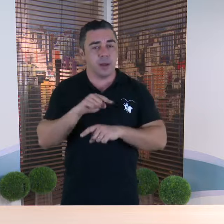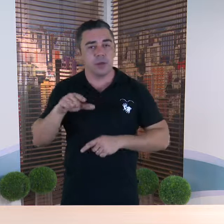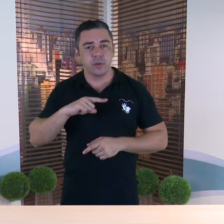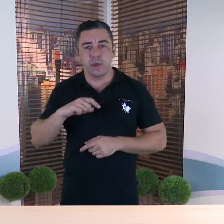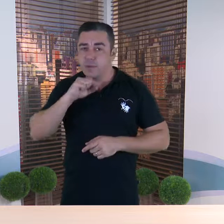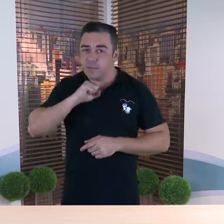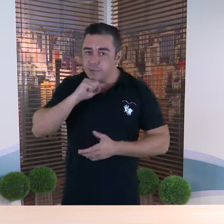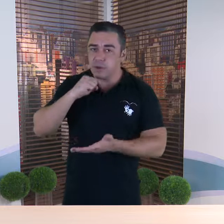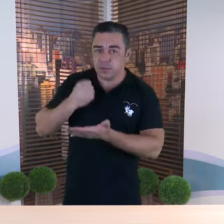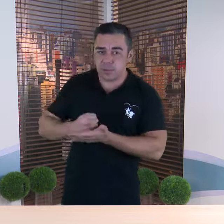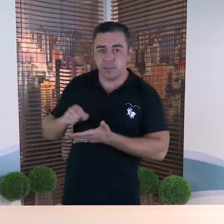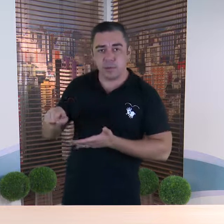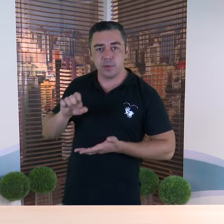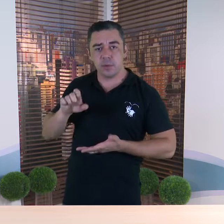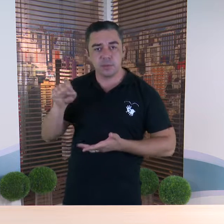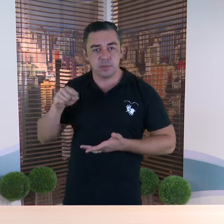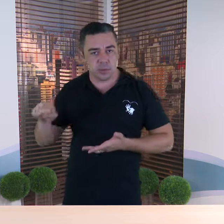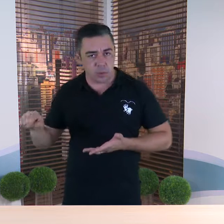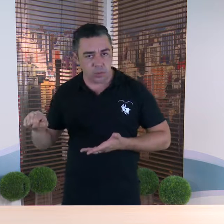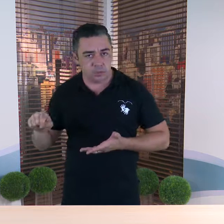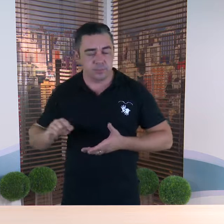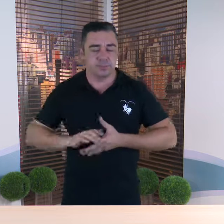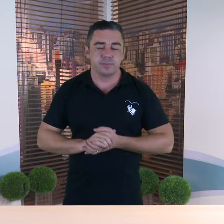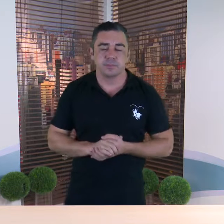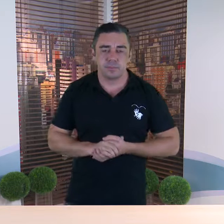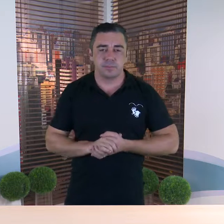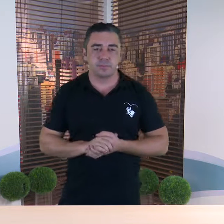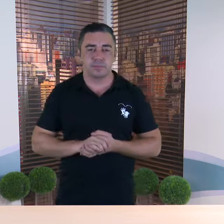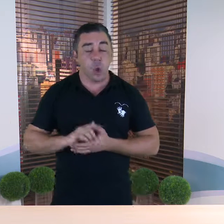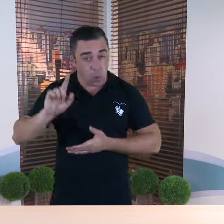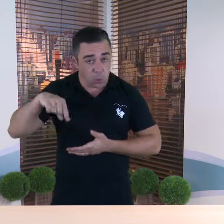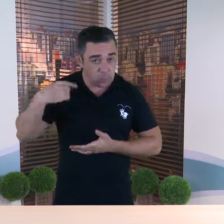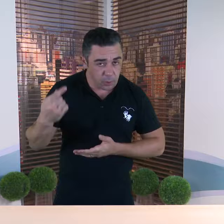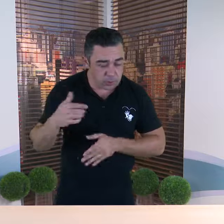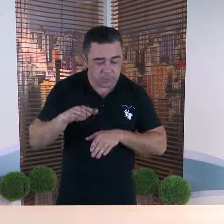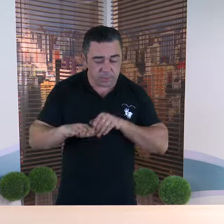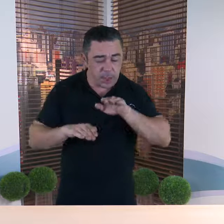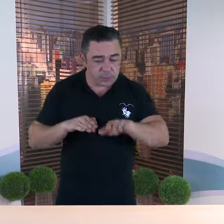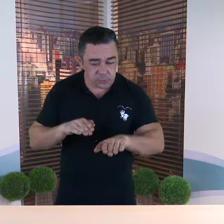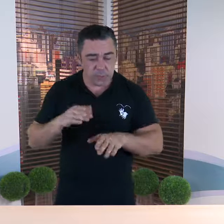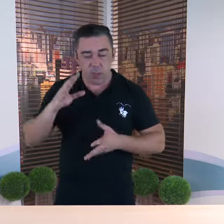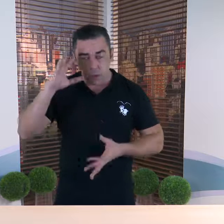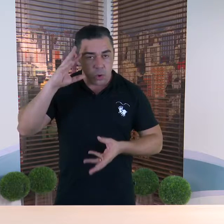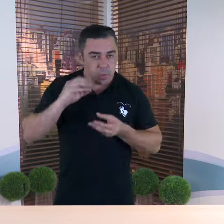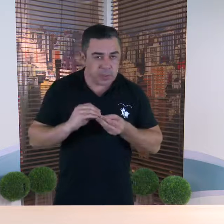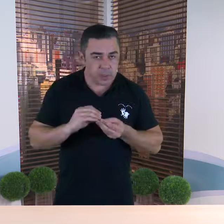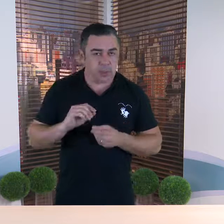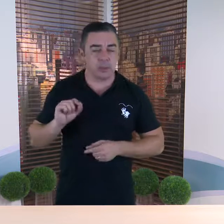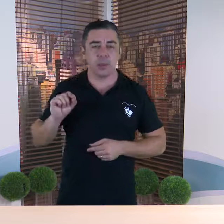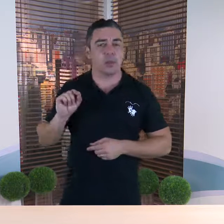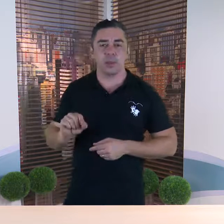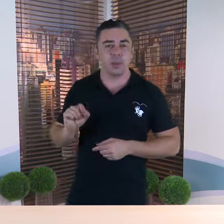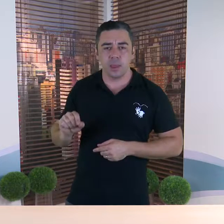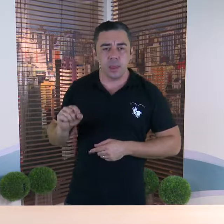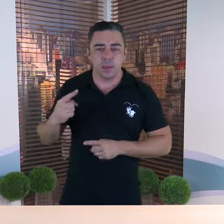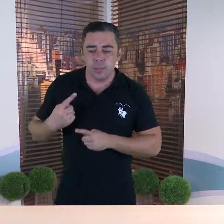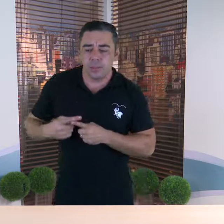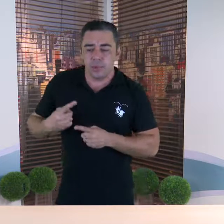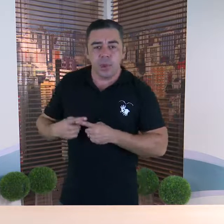no Antigo Testamento em Ezequiel. Bom, o próximo passo agora é entendermos a natureza de